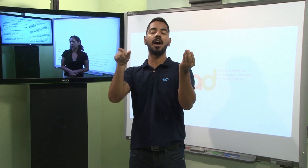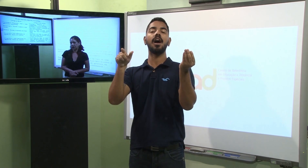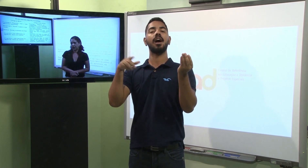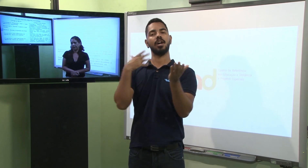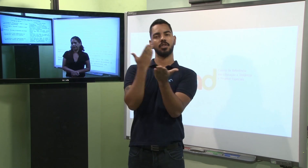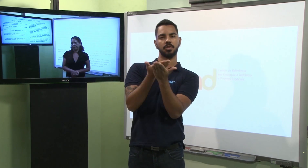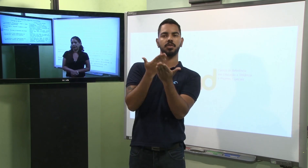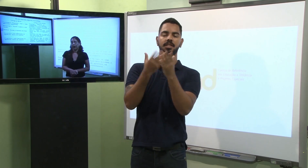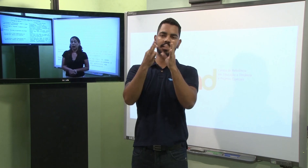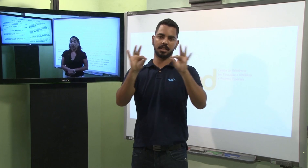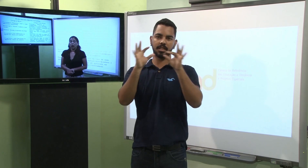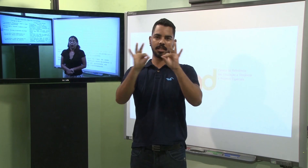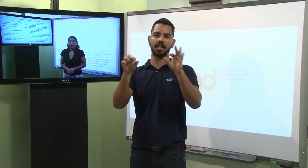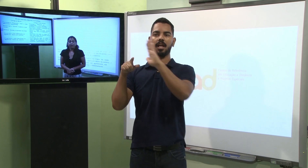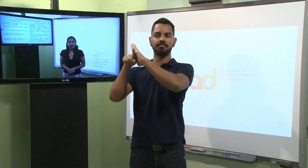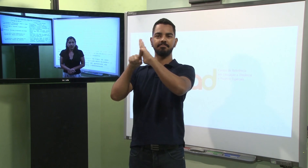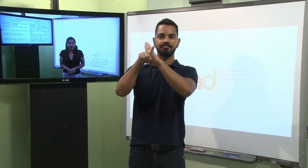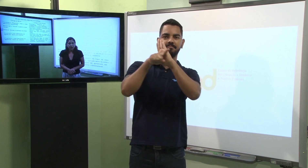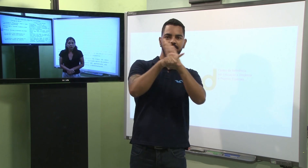Semântica.